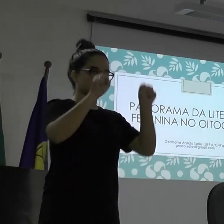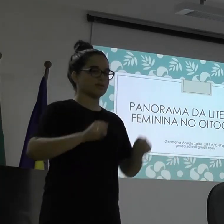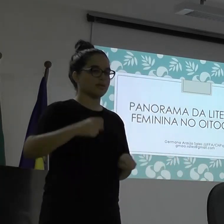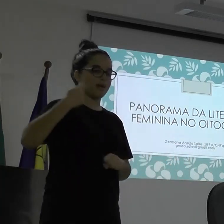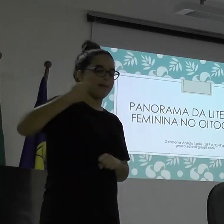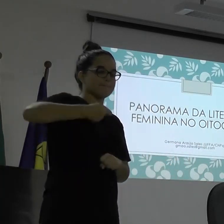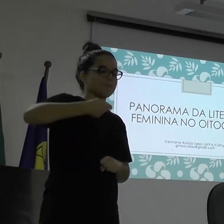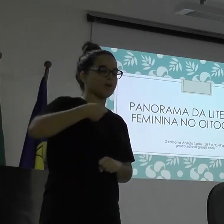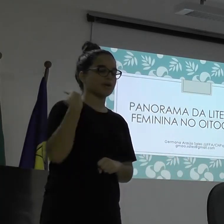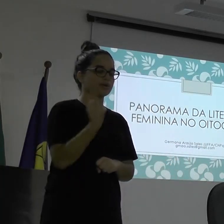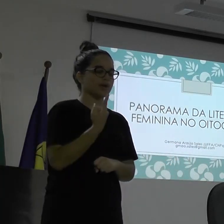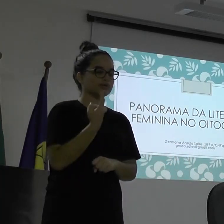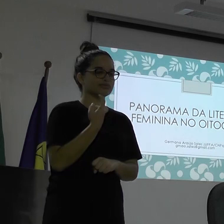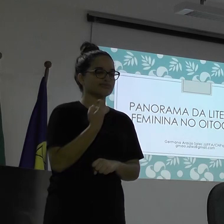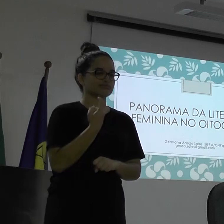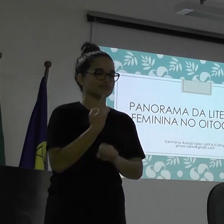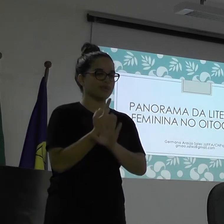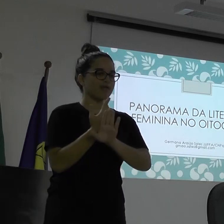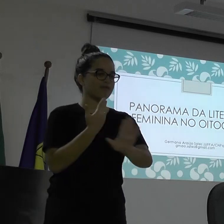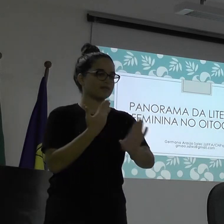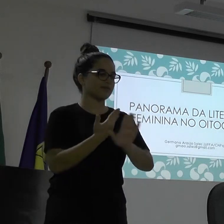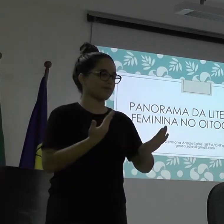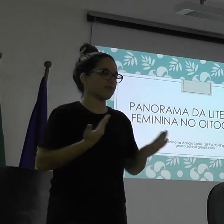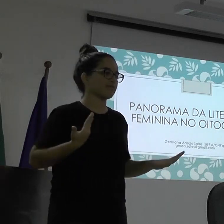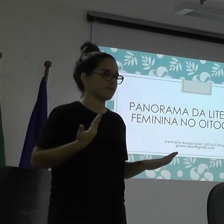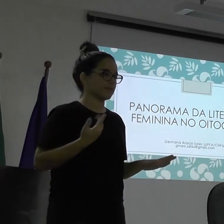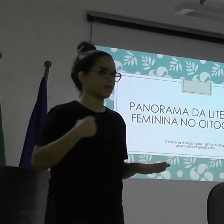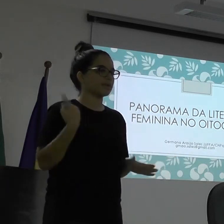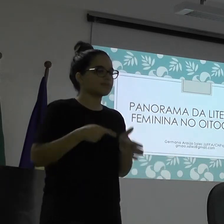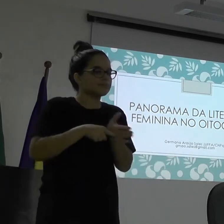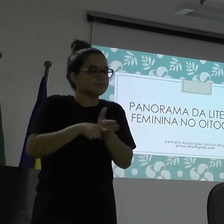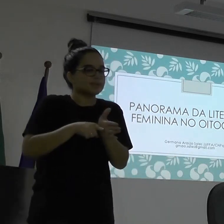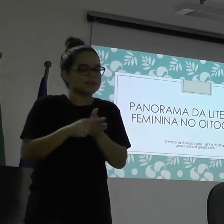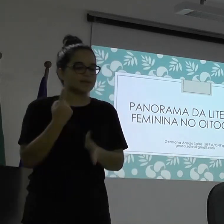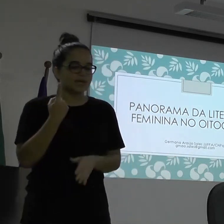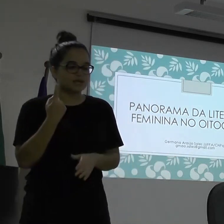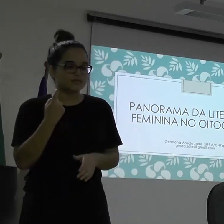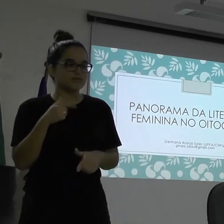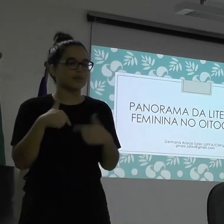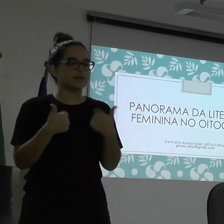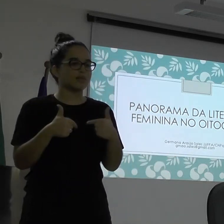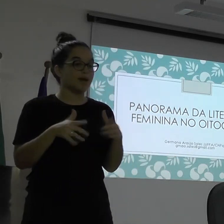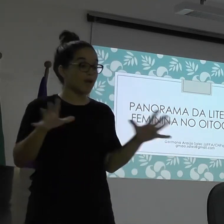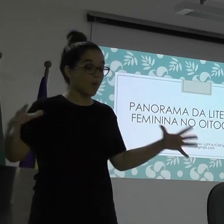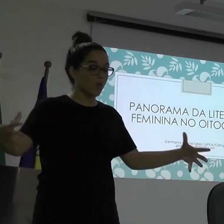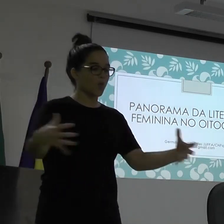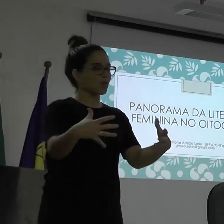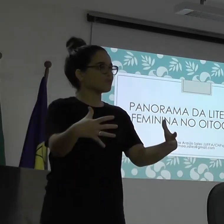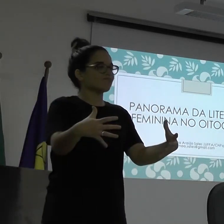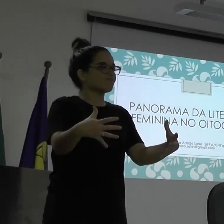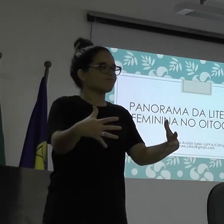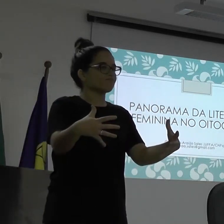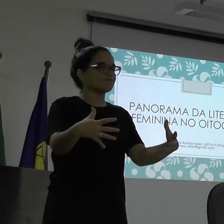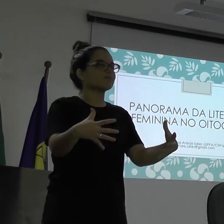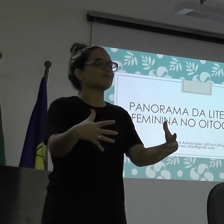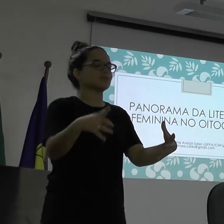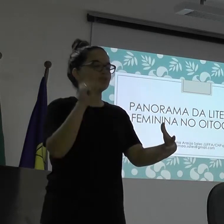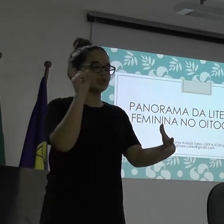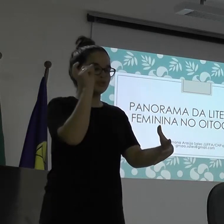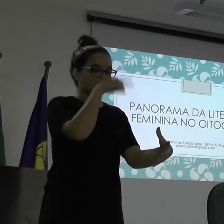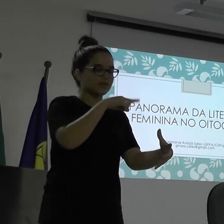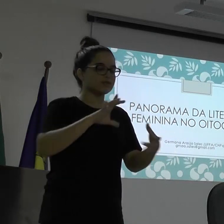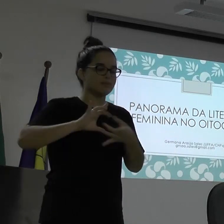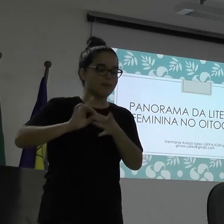né? Individualização, a gente faz pesquisas individuais, trabalhar com o coletivo é